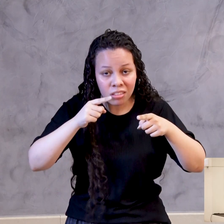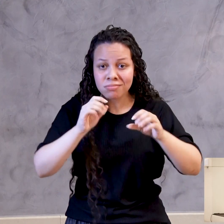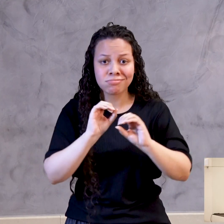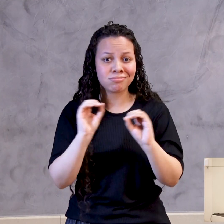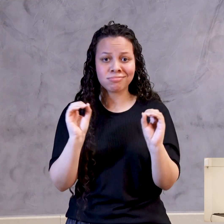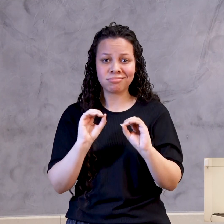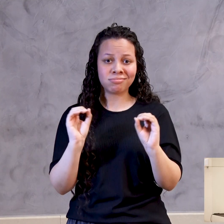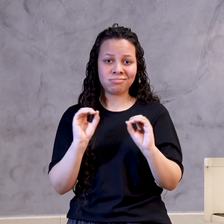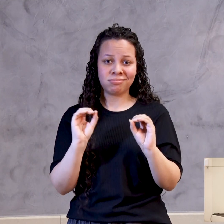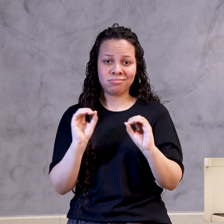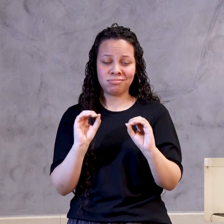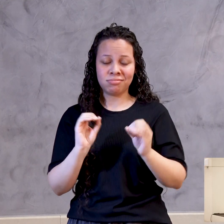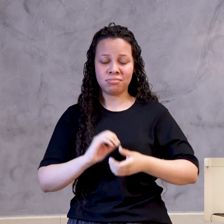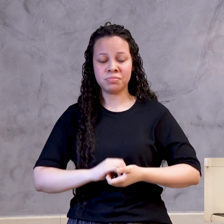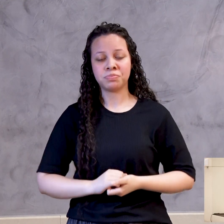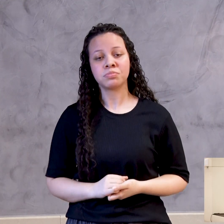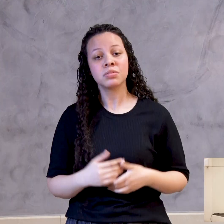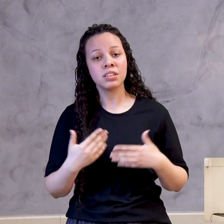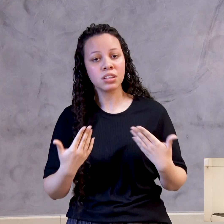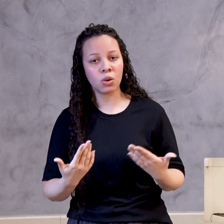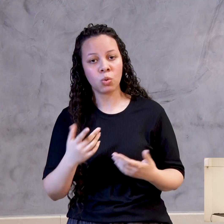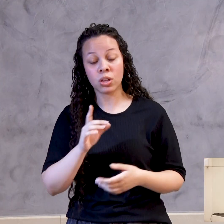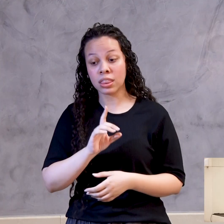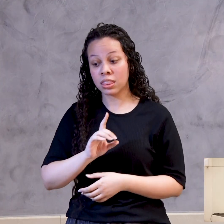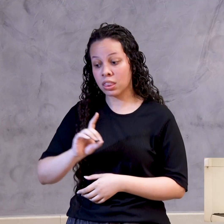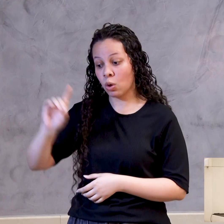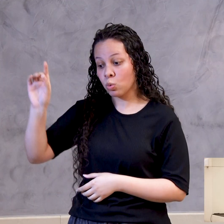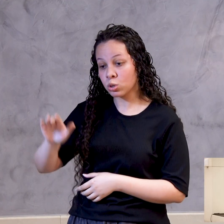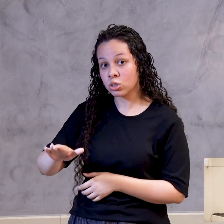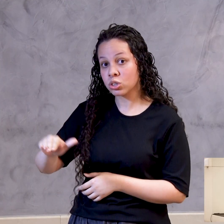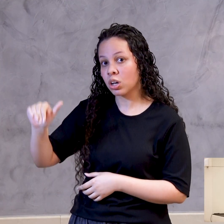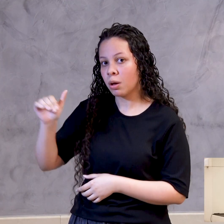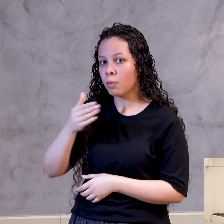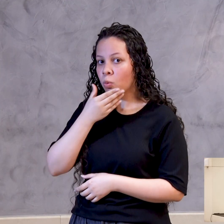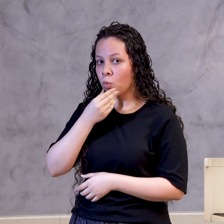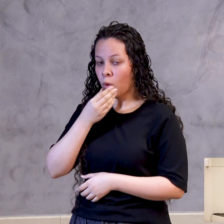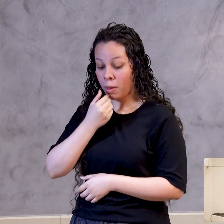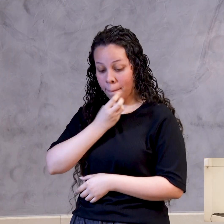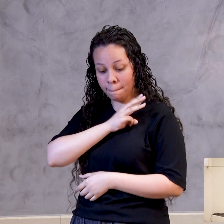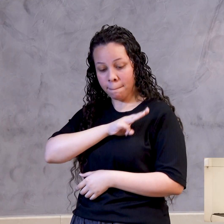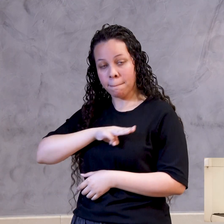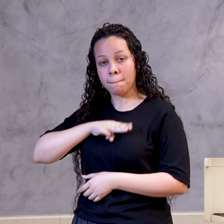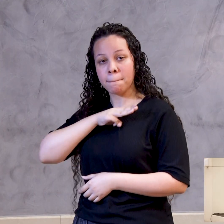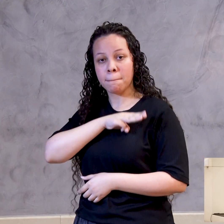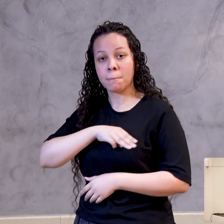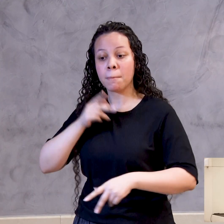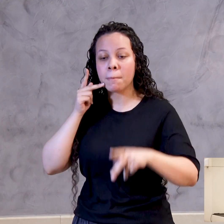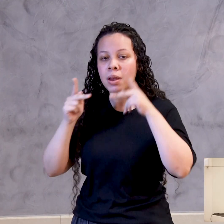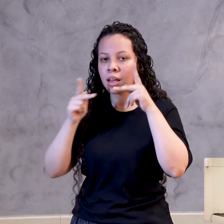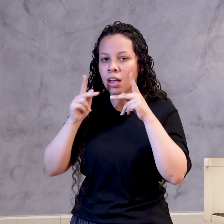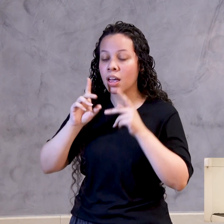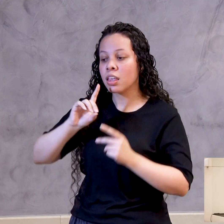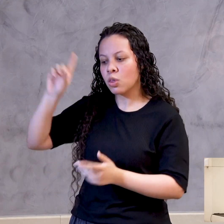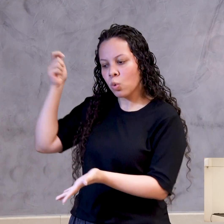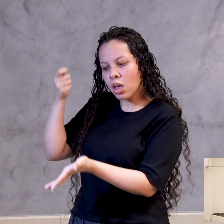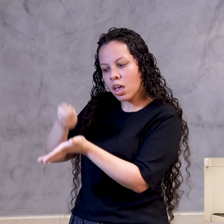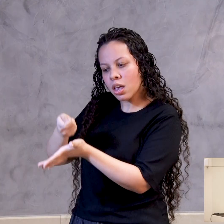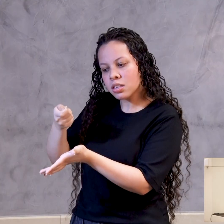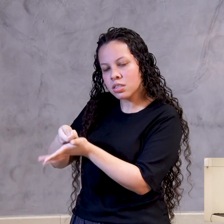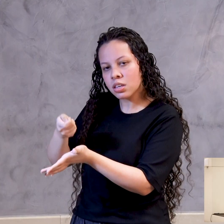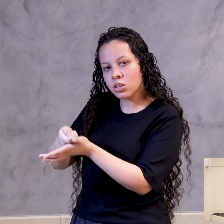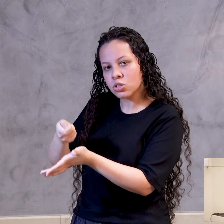Quando Deus vai levantar um homem no ministério, Deus requer, de